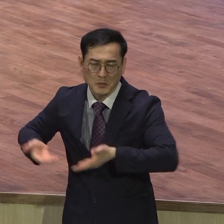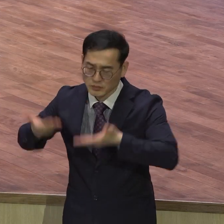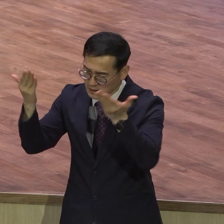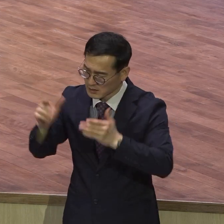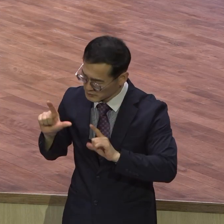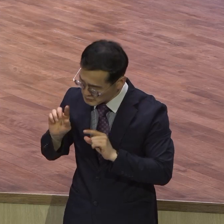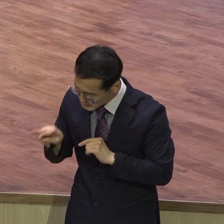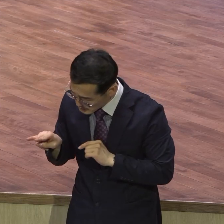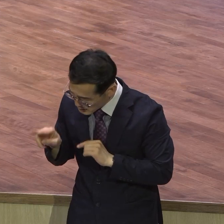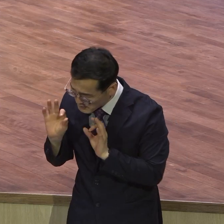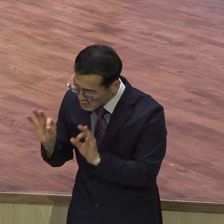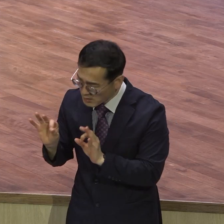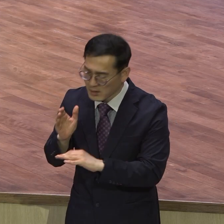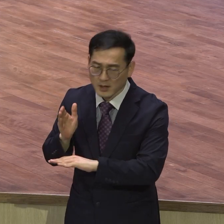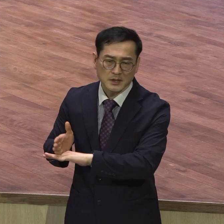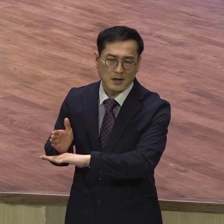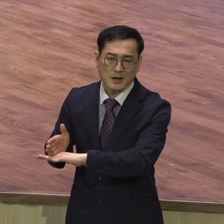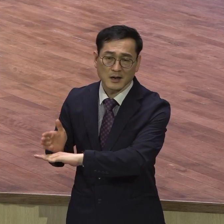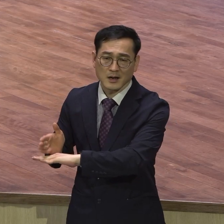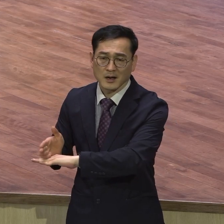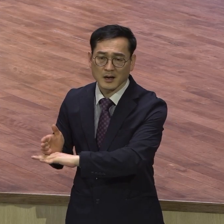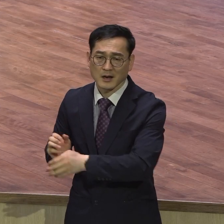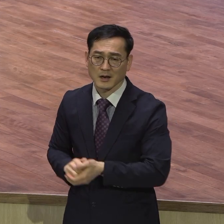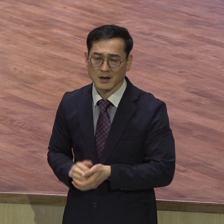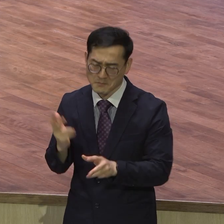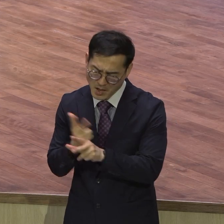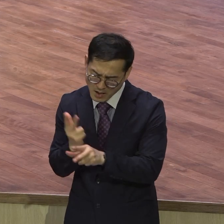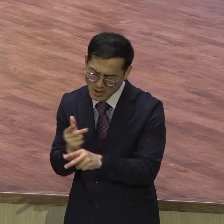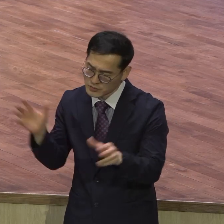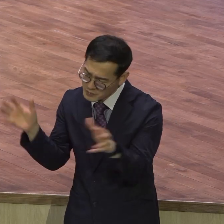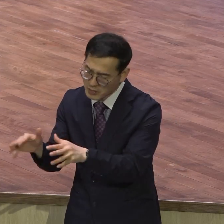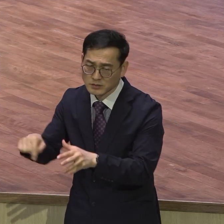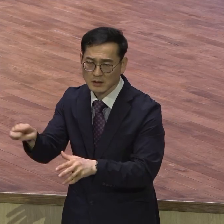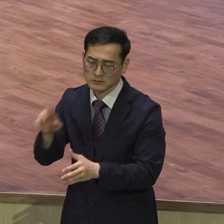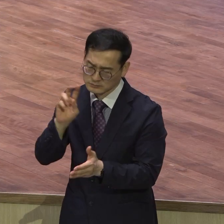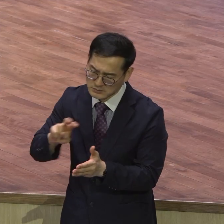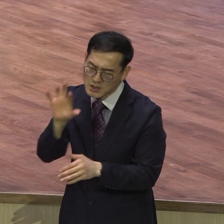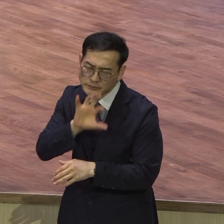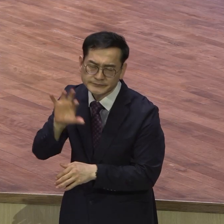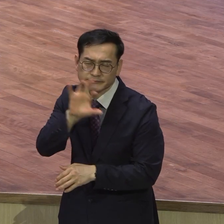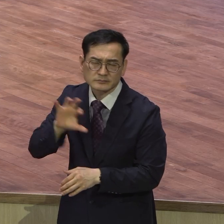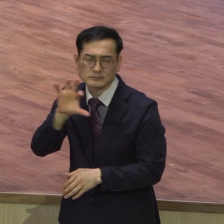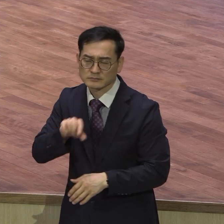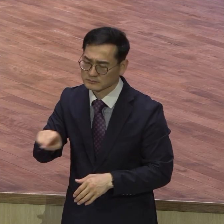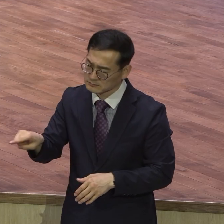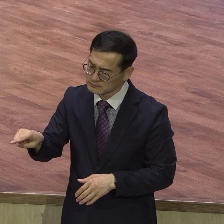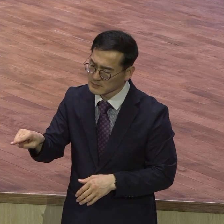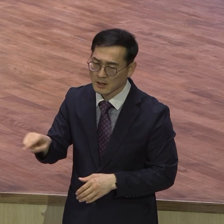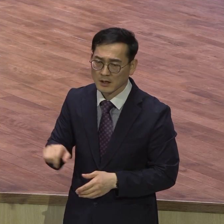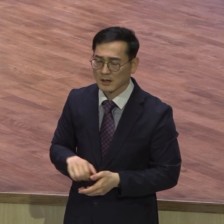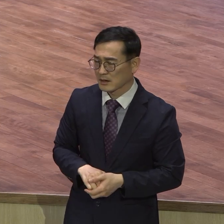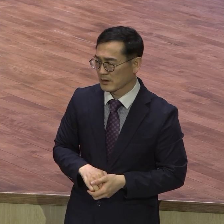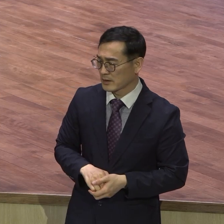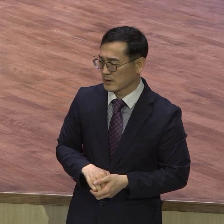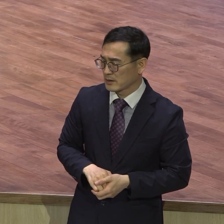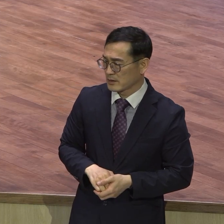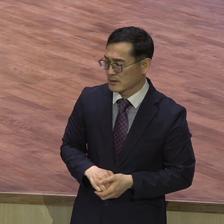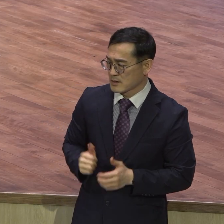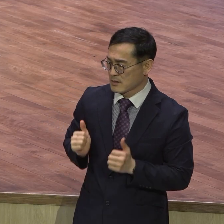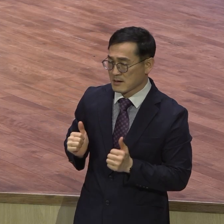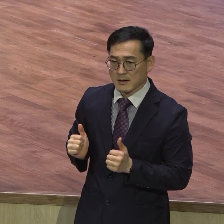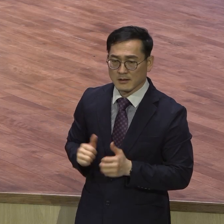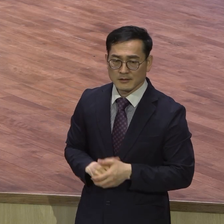너무너무 감사해요. 매주 쉬운 이야기 아니에요. 전문가들이. 하나님을 찬양하는 일에 헌신하는 모습들.